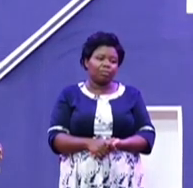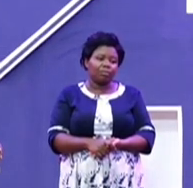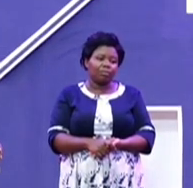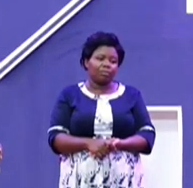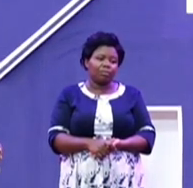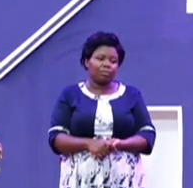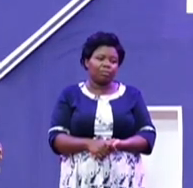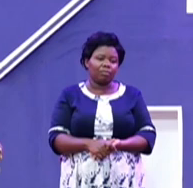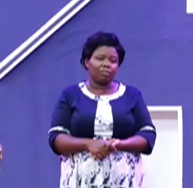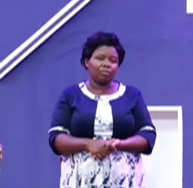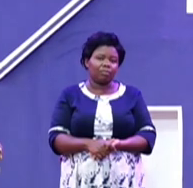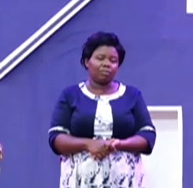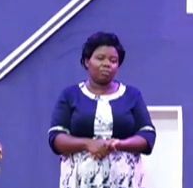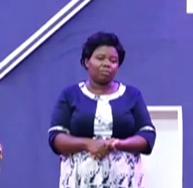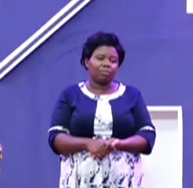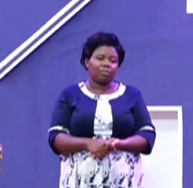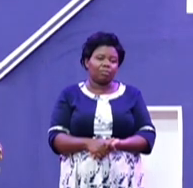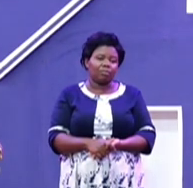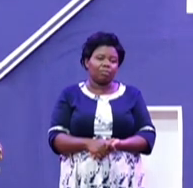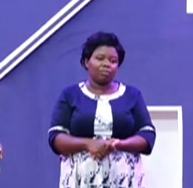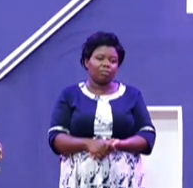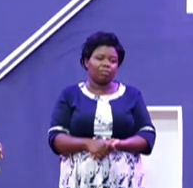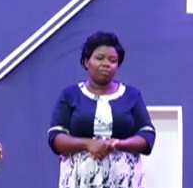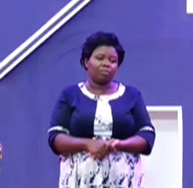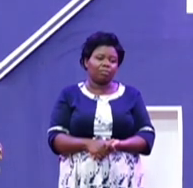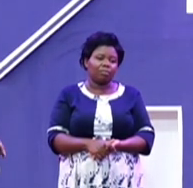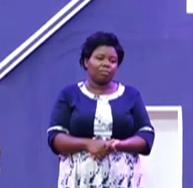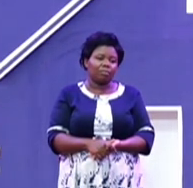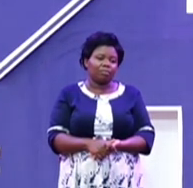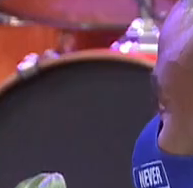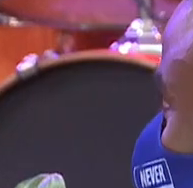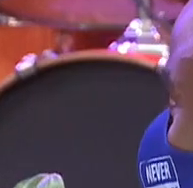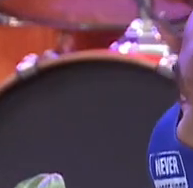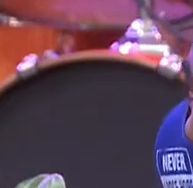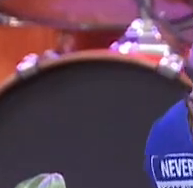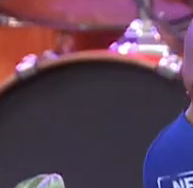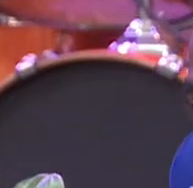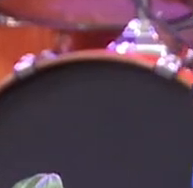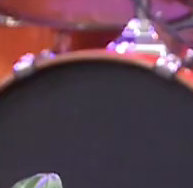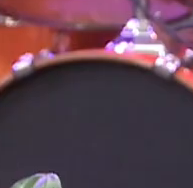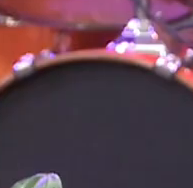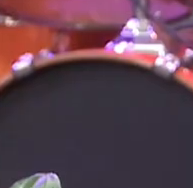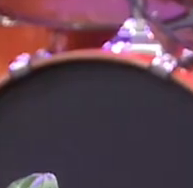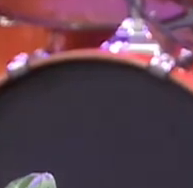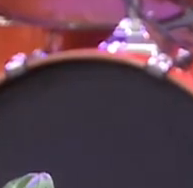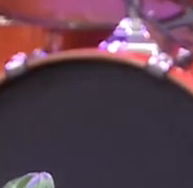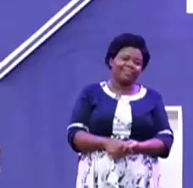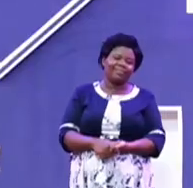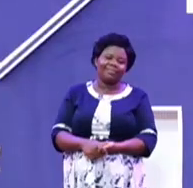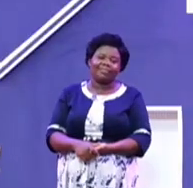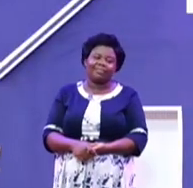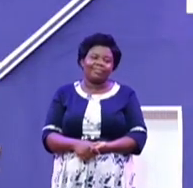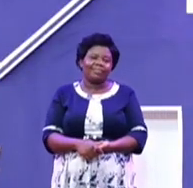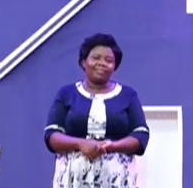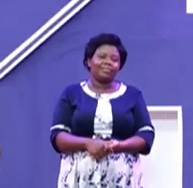naye abantu abaafa nga obulokole tebunajja bo baabalirwawa naawe ojja kutusanga wali mu ofiisi ekyo